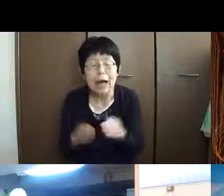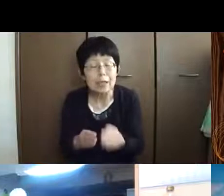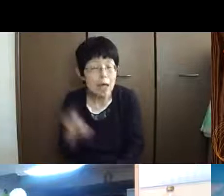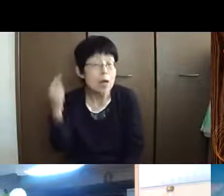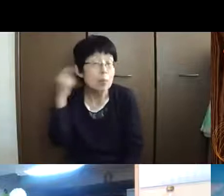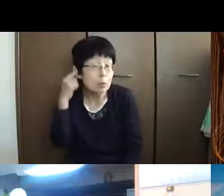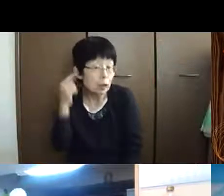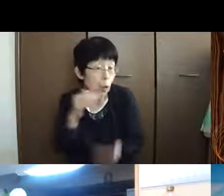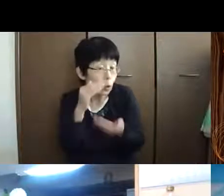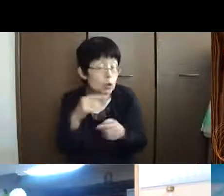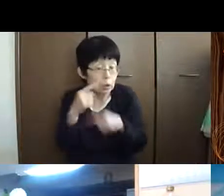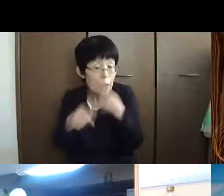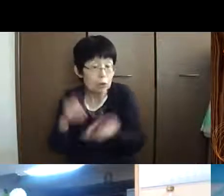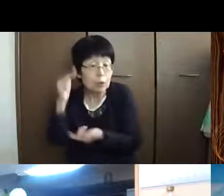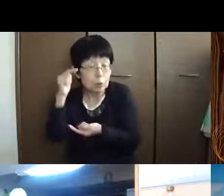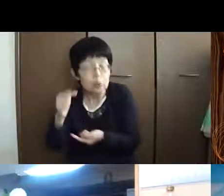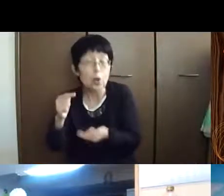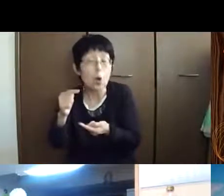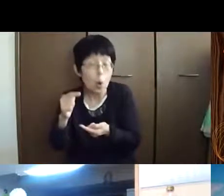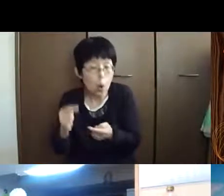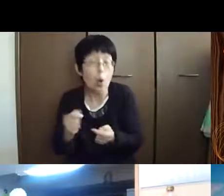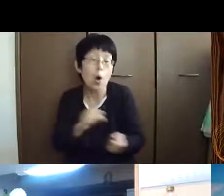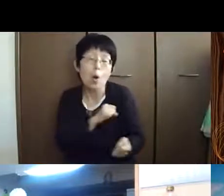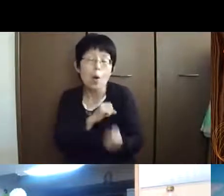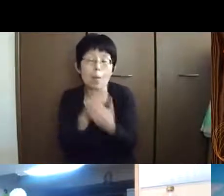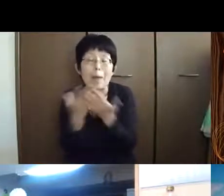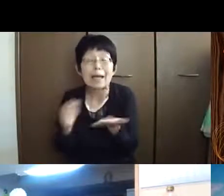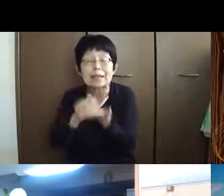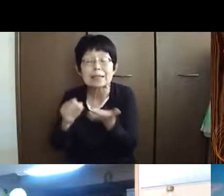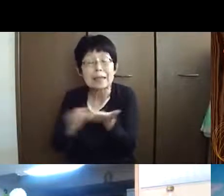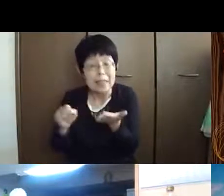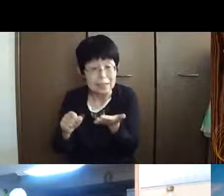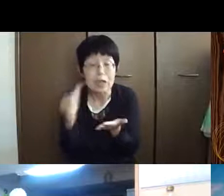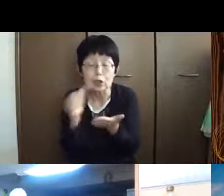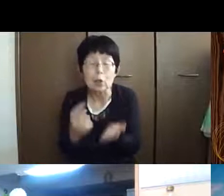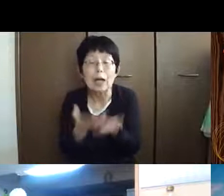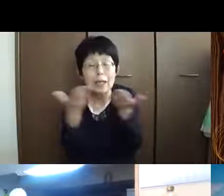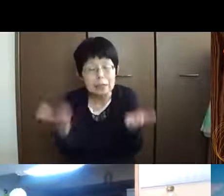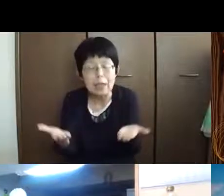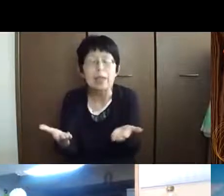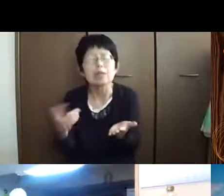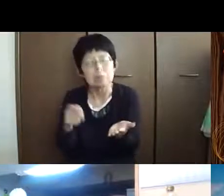して描いていまして、その頃から漫画やイラストをよく描くようになりました。